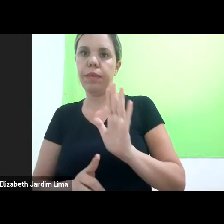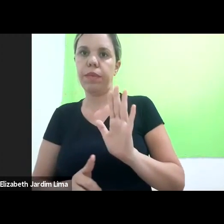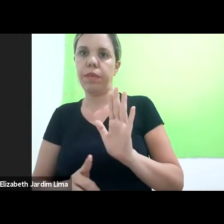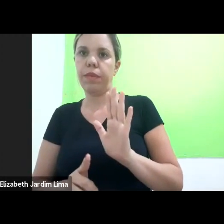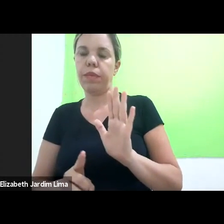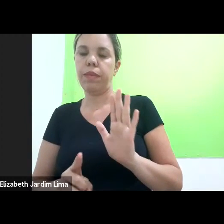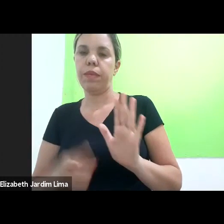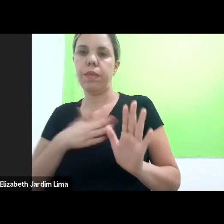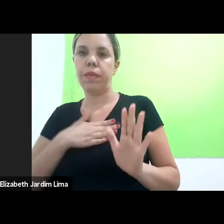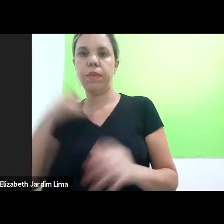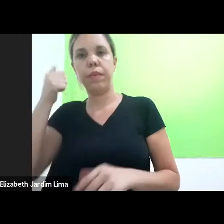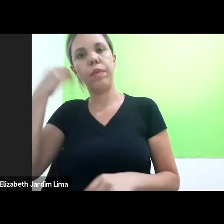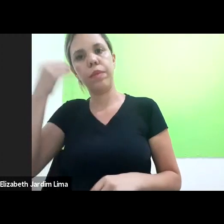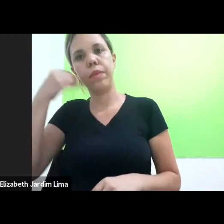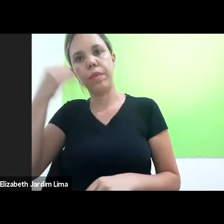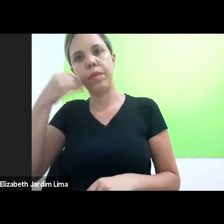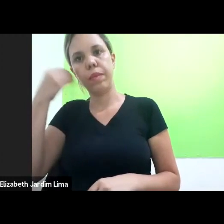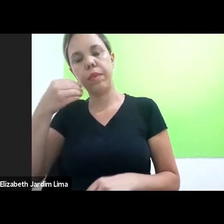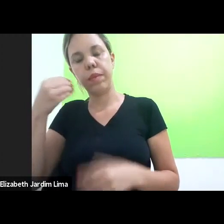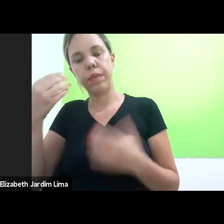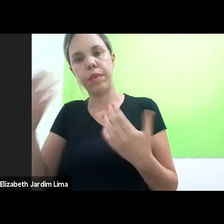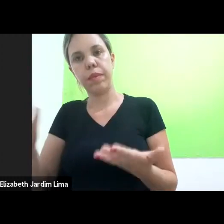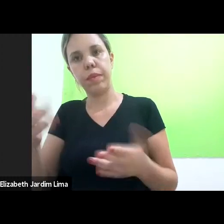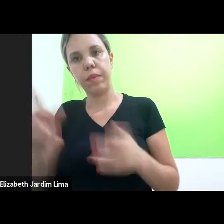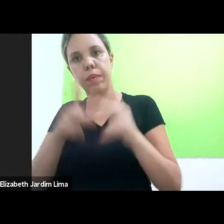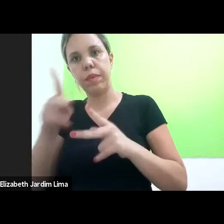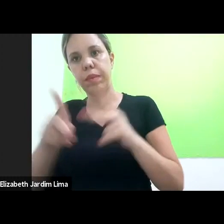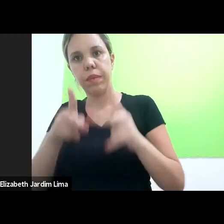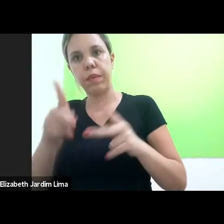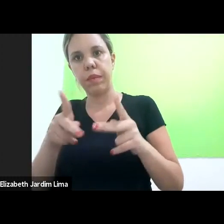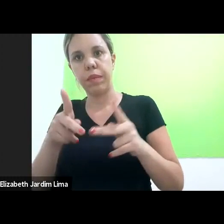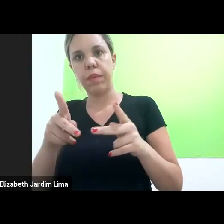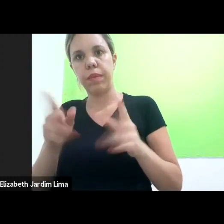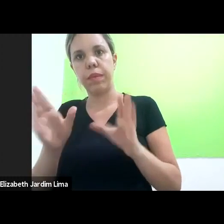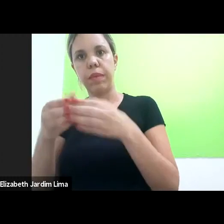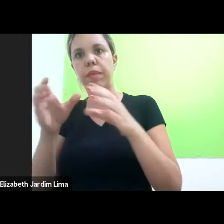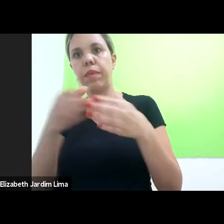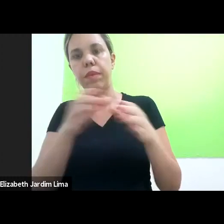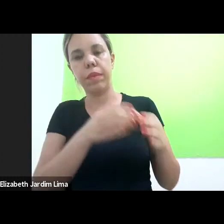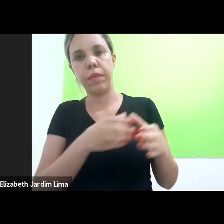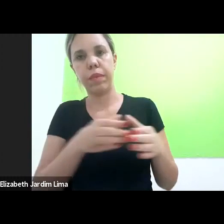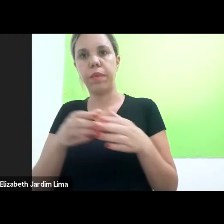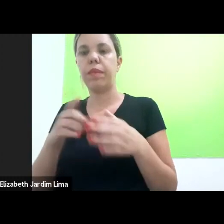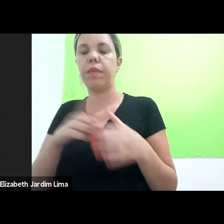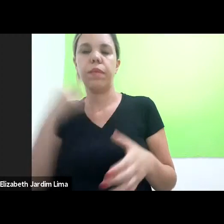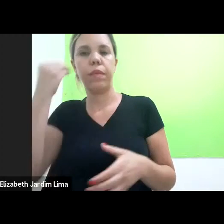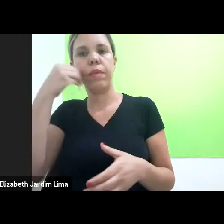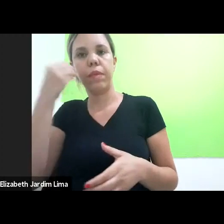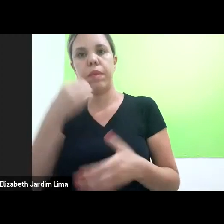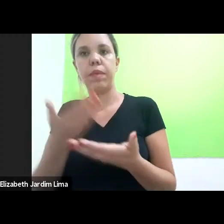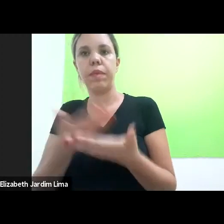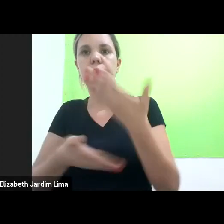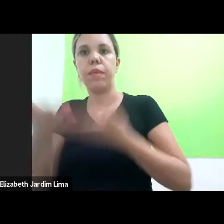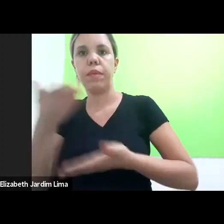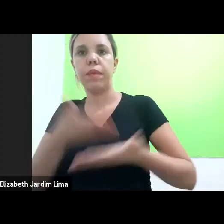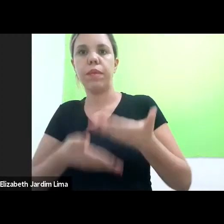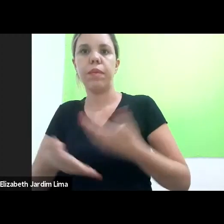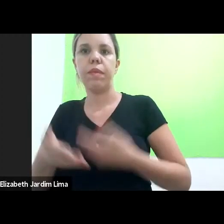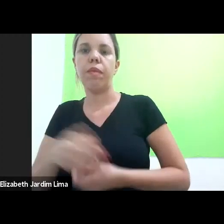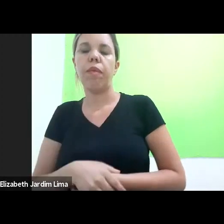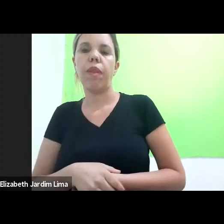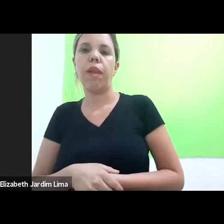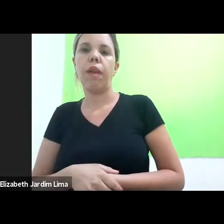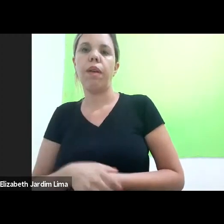minhas experiências enquanto povos, enquanto comunidades que têm uma vivência em coletivo, né?